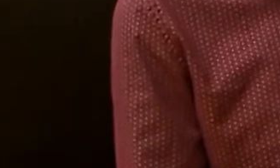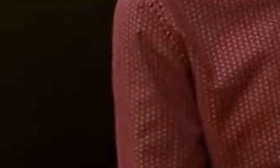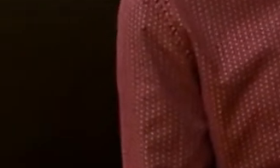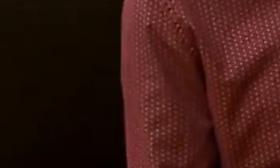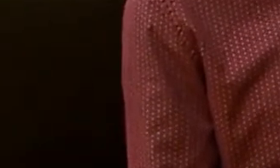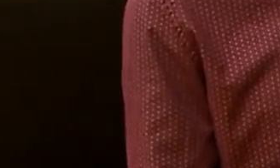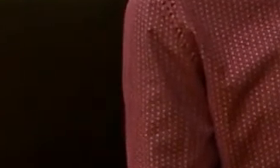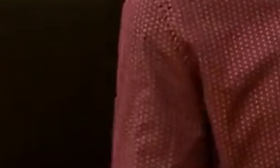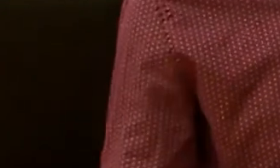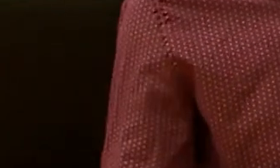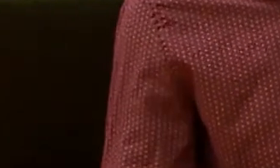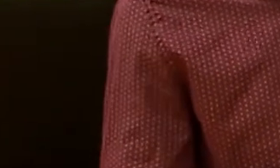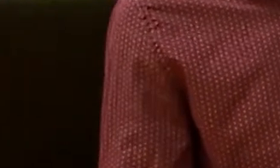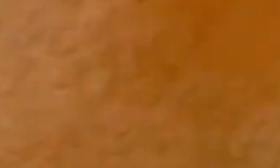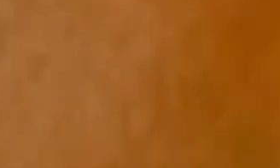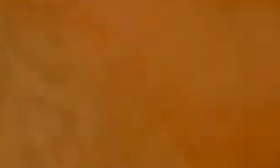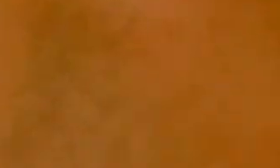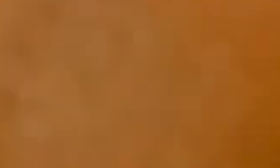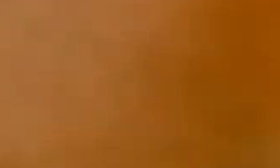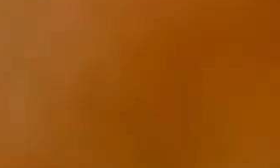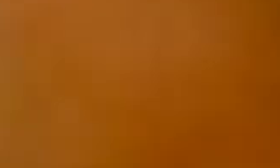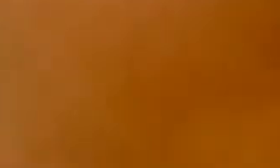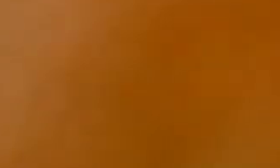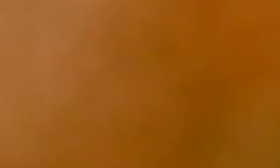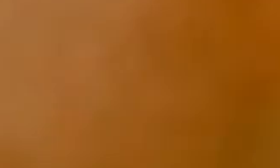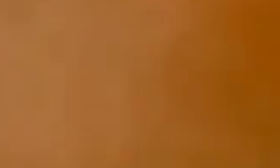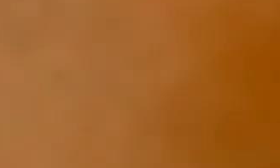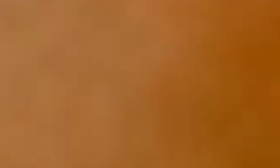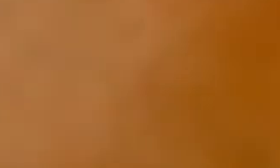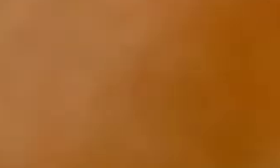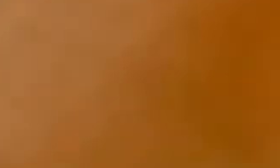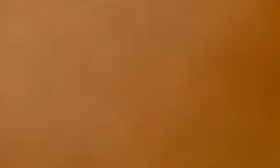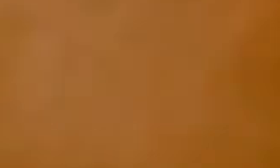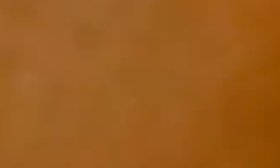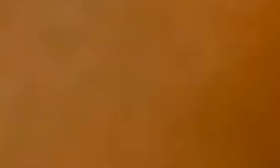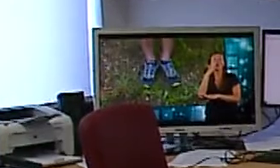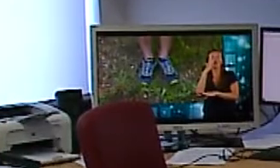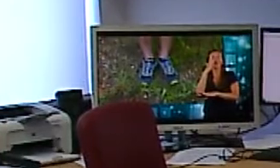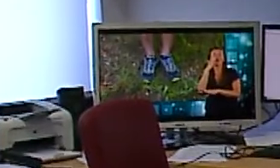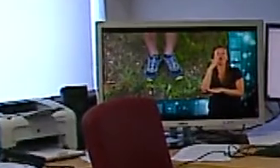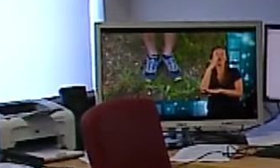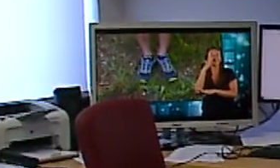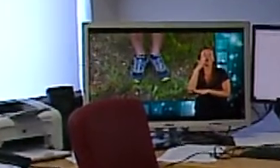tako usposobljeni, da so tudi že njihov logotip ponaredili, še dodaja Hart. Če želi kdo donirati